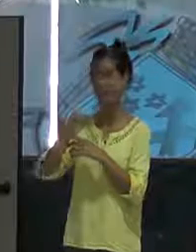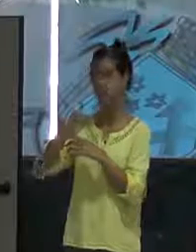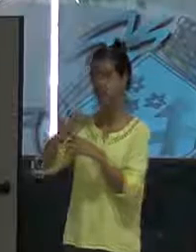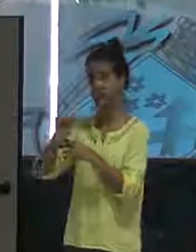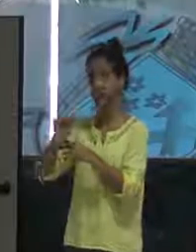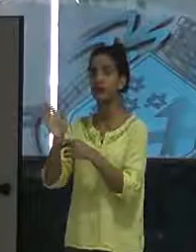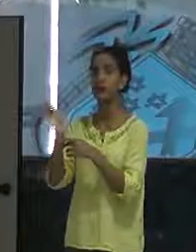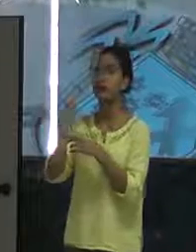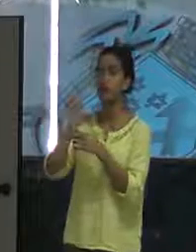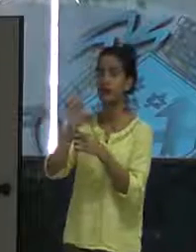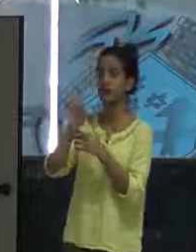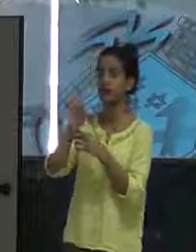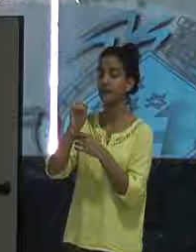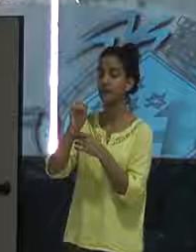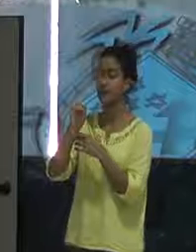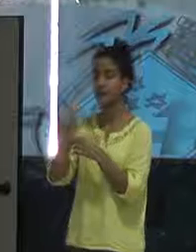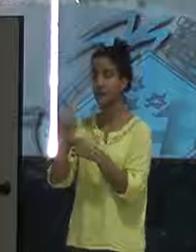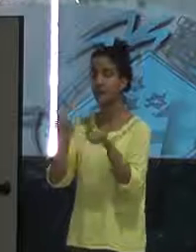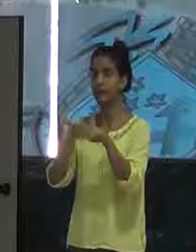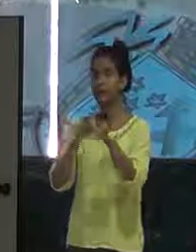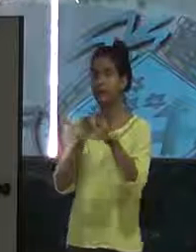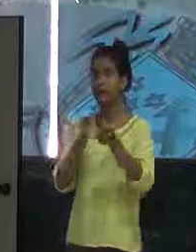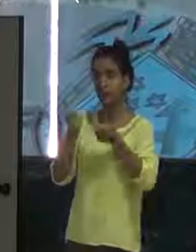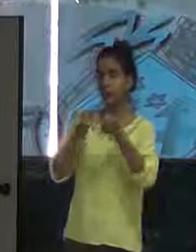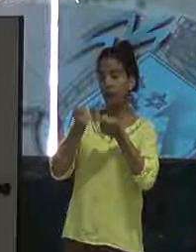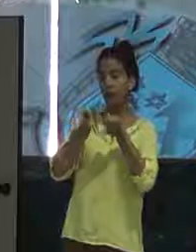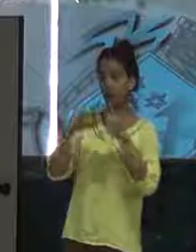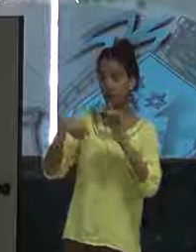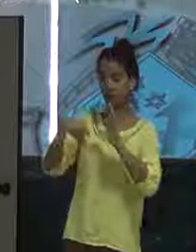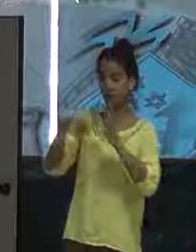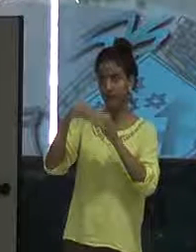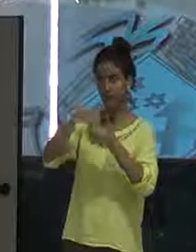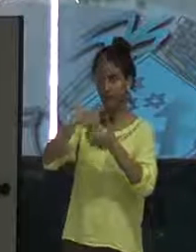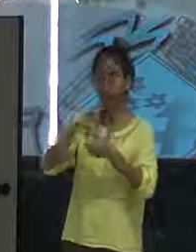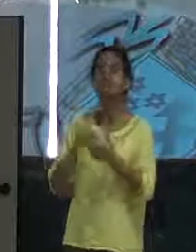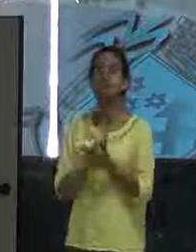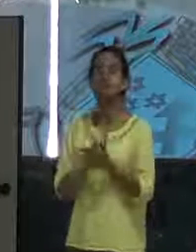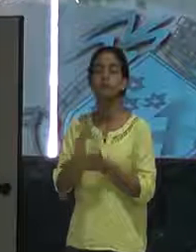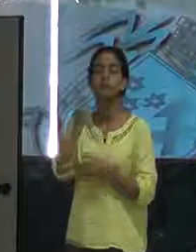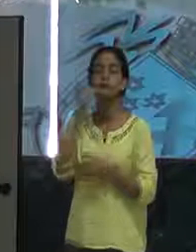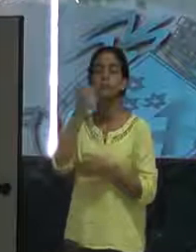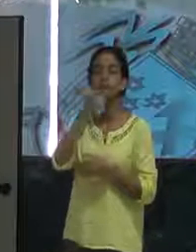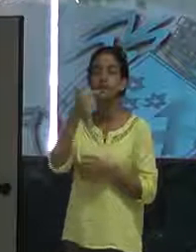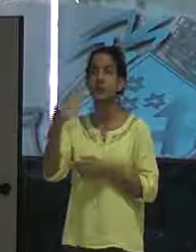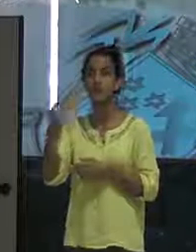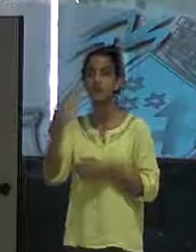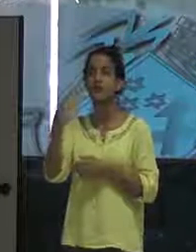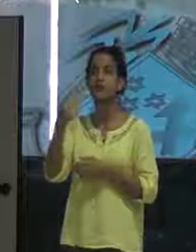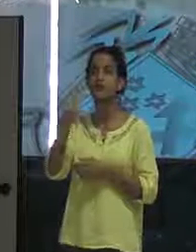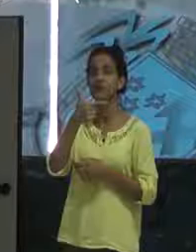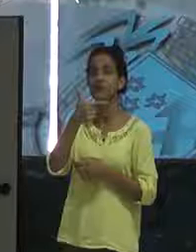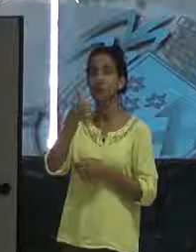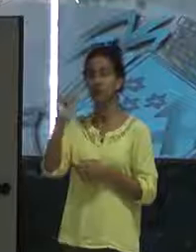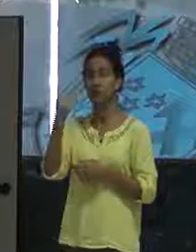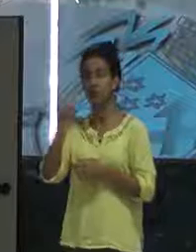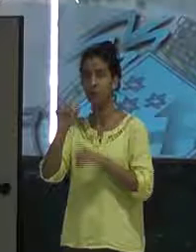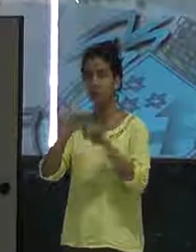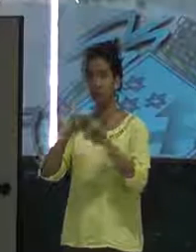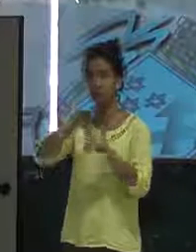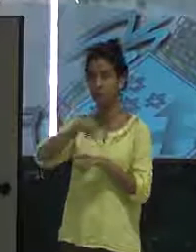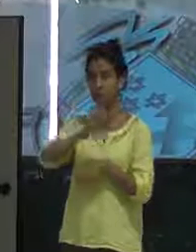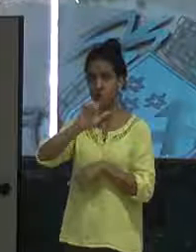ETC e controle interno, dia 26, 27 e 28 de julho, das 8 às 17 horas,